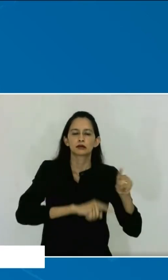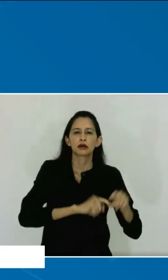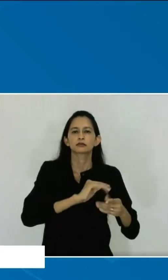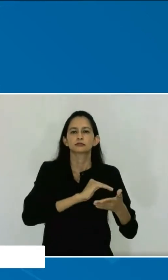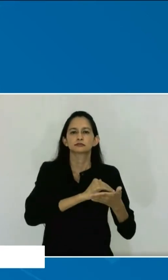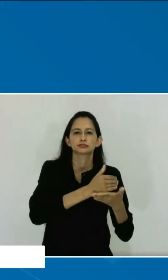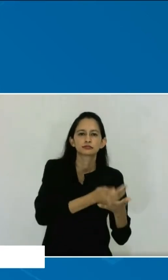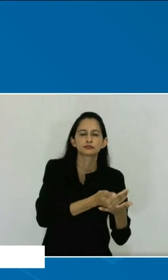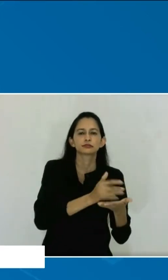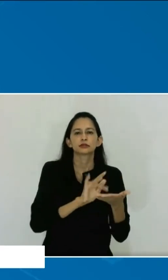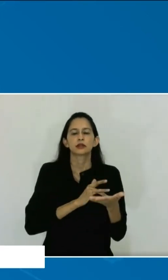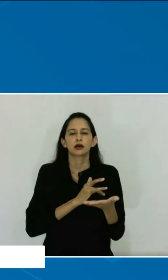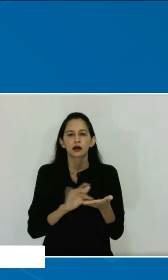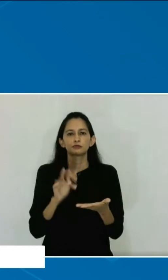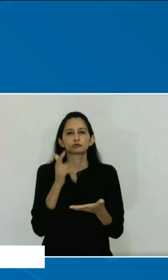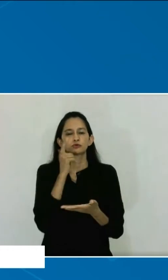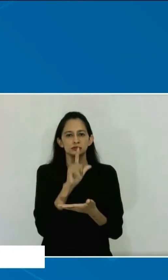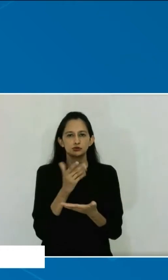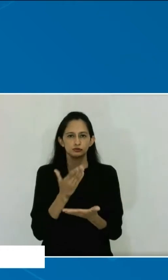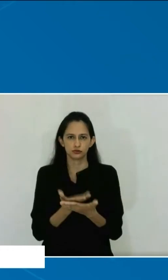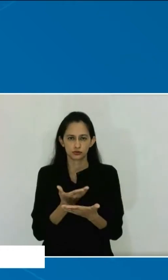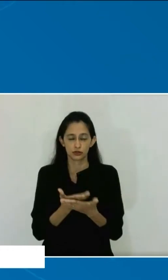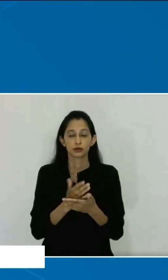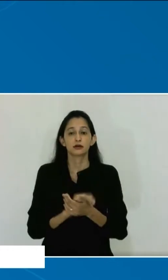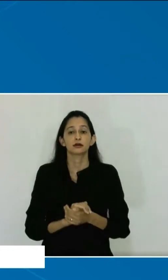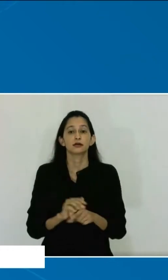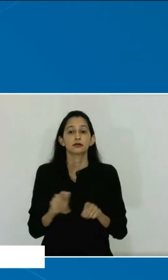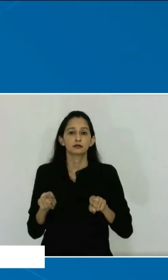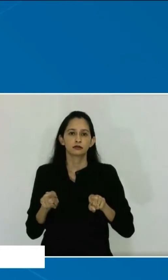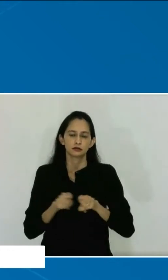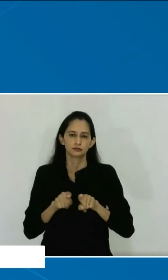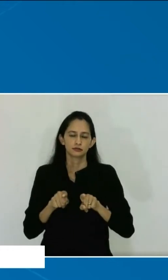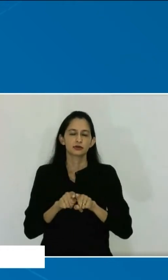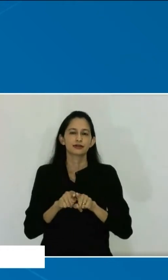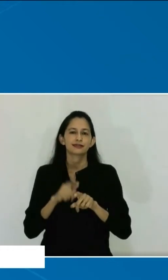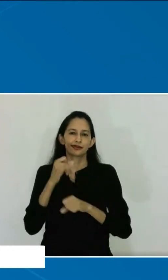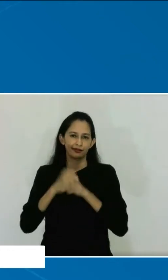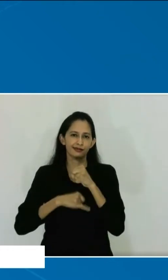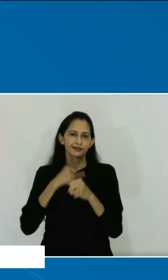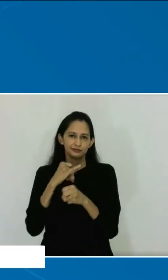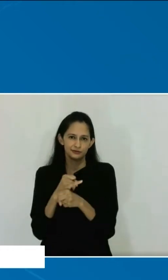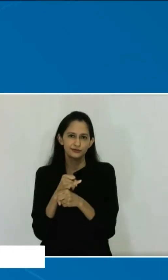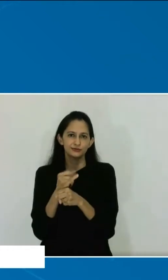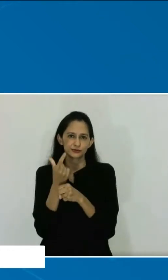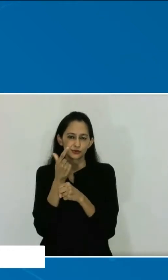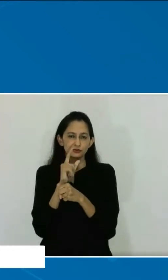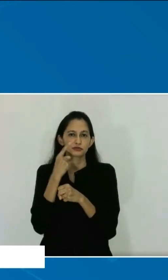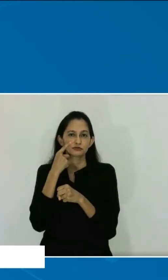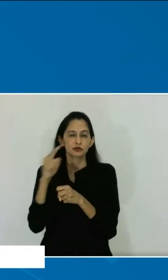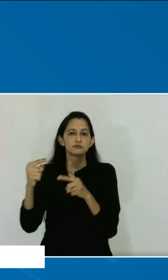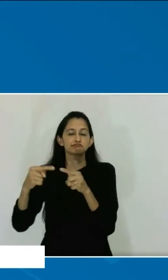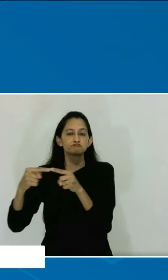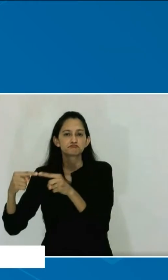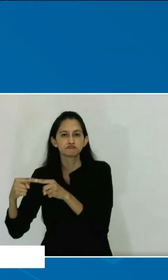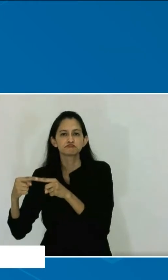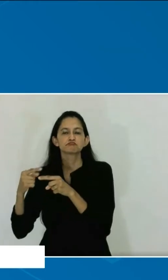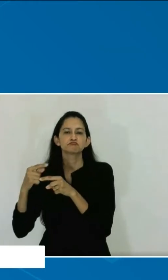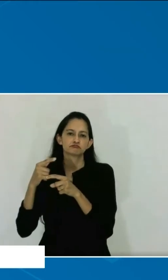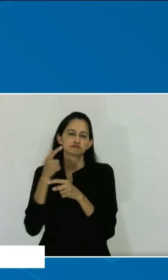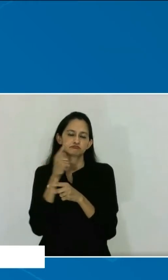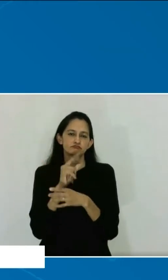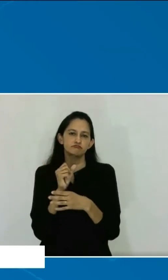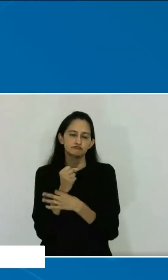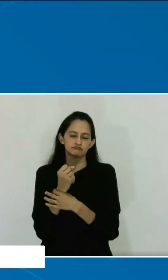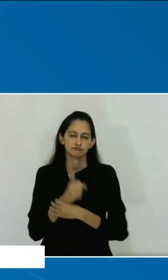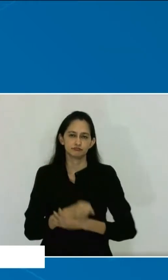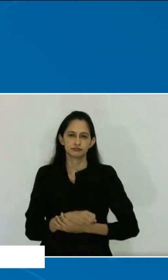para que possam acompanhar, e também programas de conexão, para que pudessem, portanto, estar inseridos. Então,